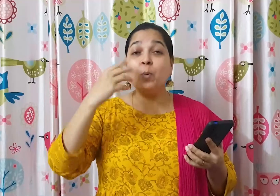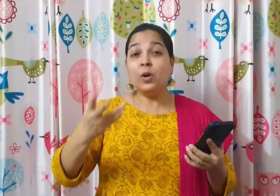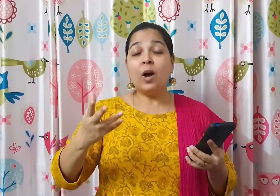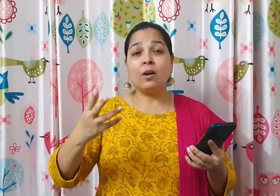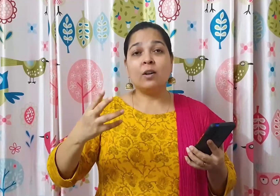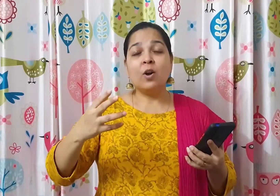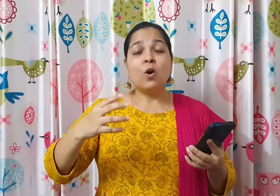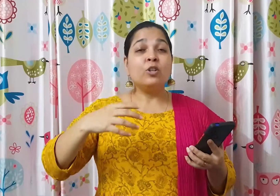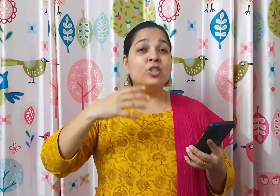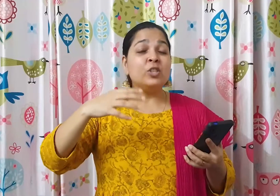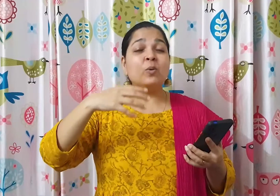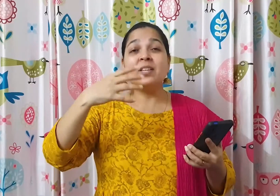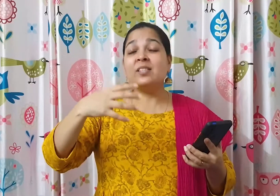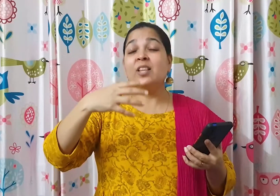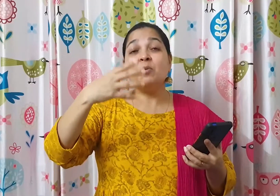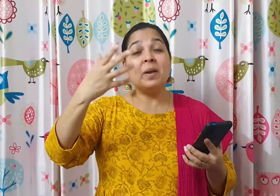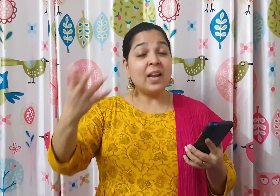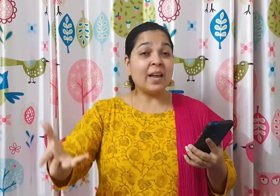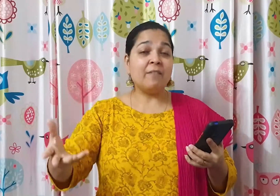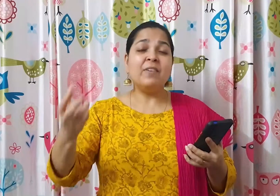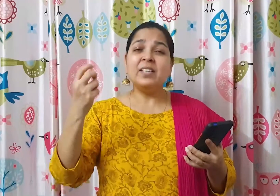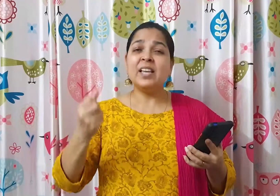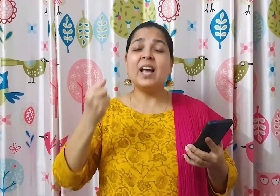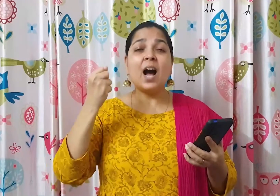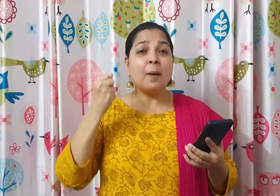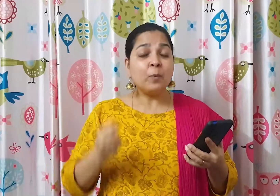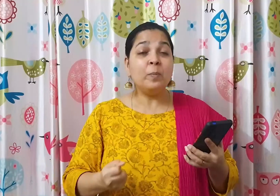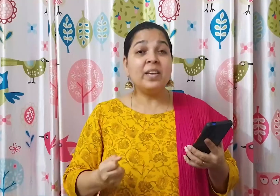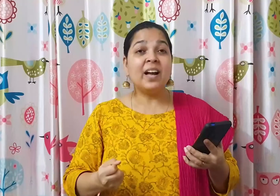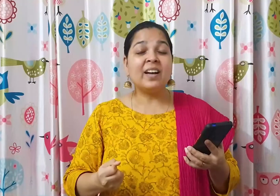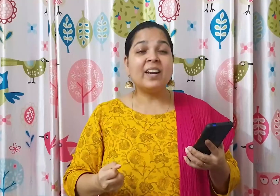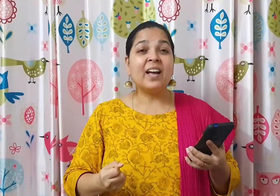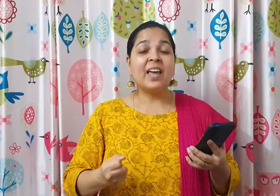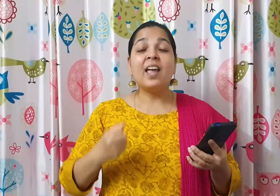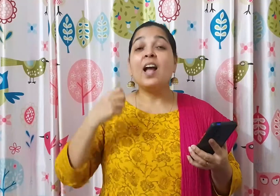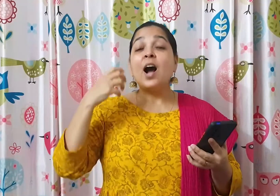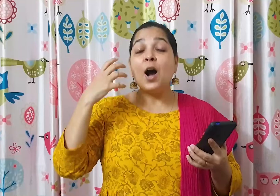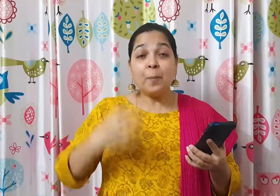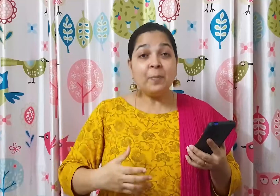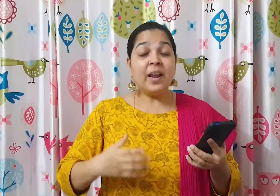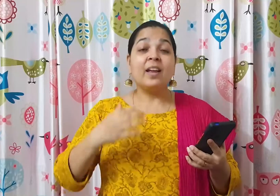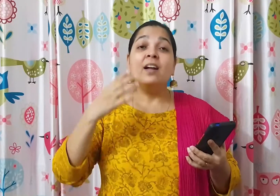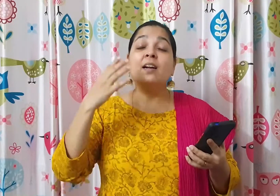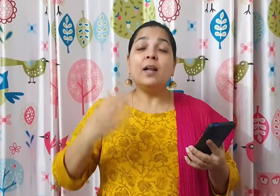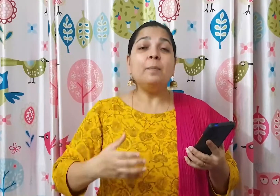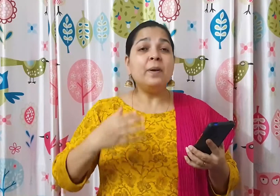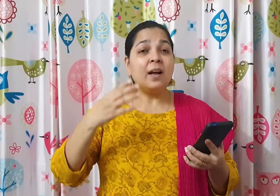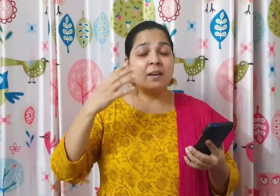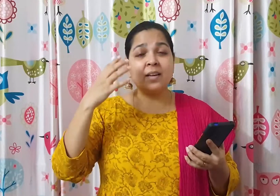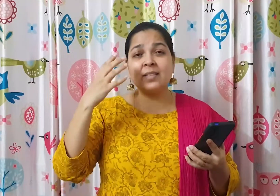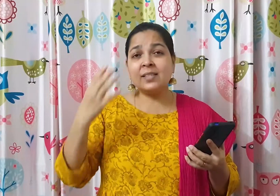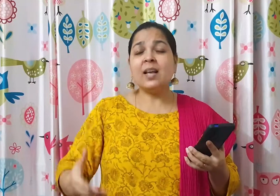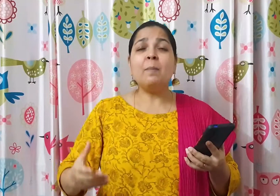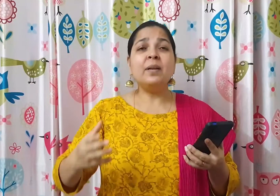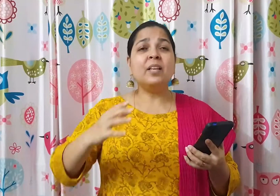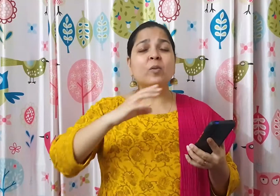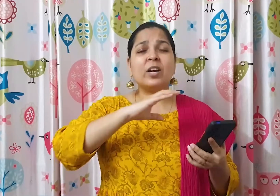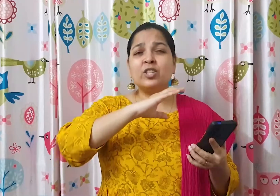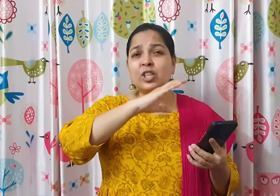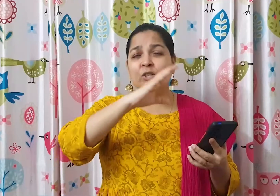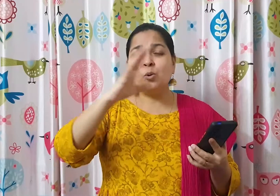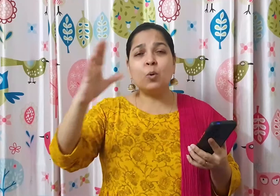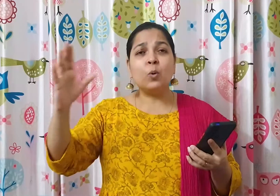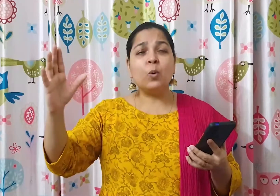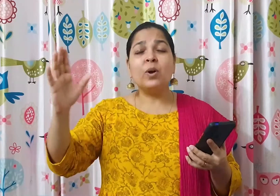আৰু সেই ছবিটো আপোনাৰ অন্তৰত, আপোনাৰ মনৰ ভিতৰত সোমাই যাবলৈ দিব, আৰু তাৰ পাছত ঈশ্বৰৰ